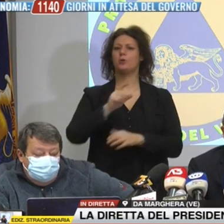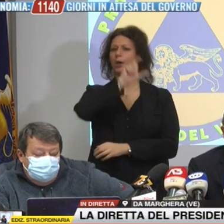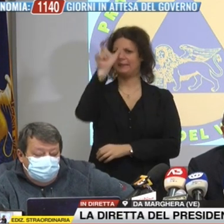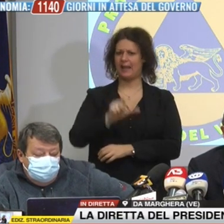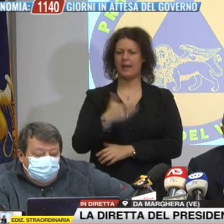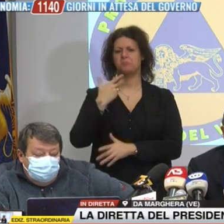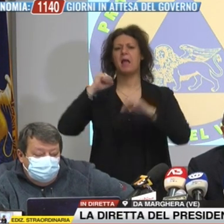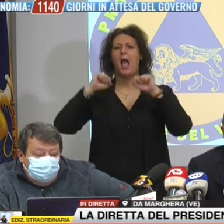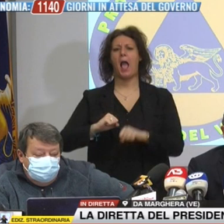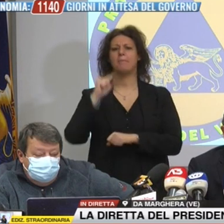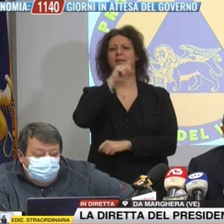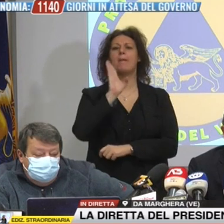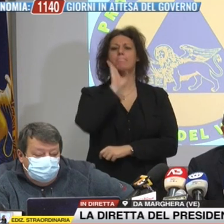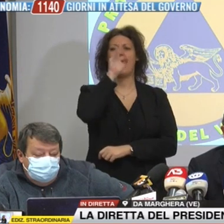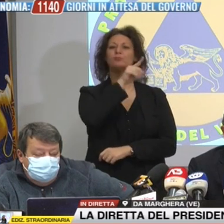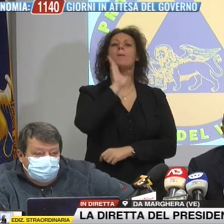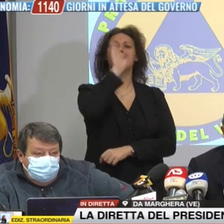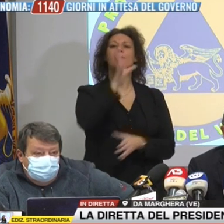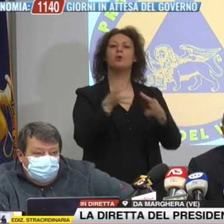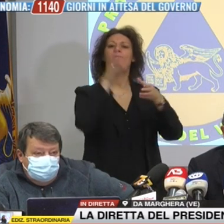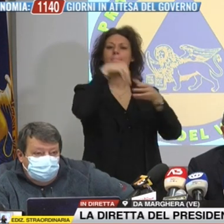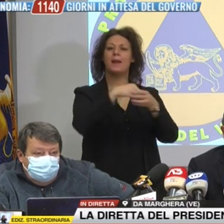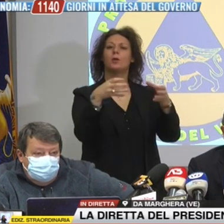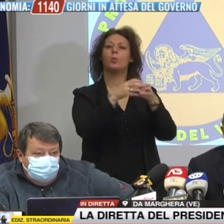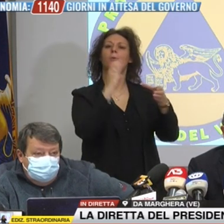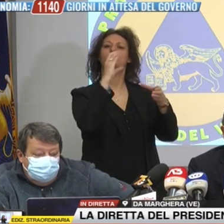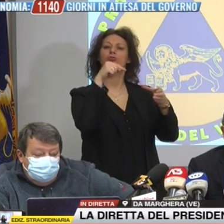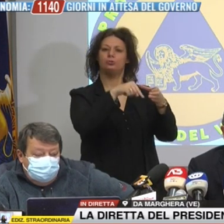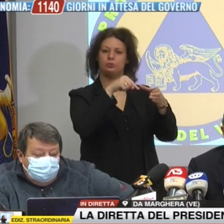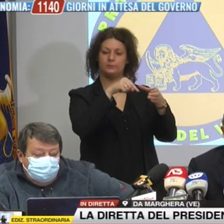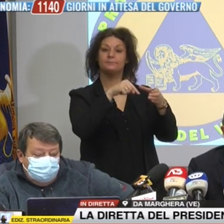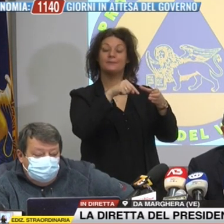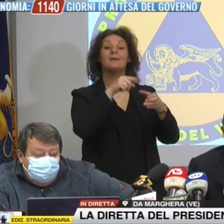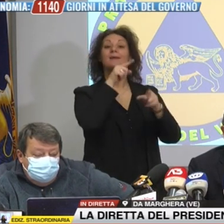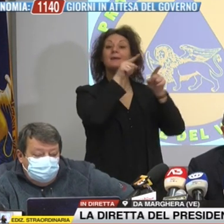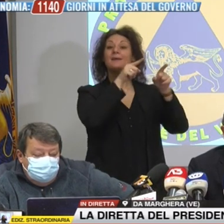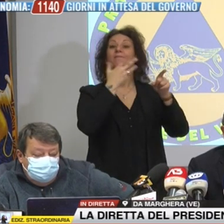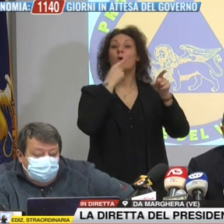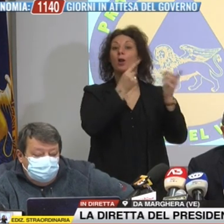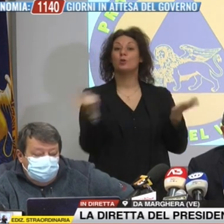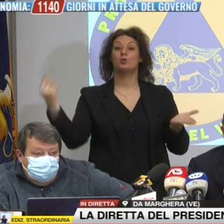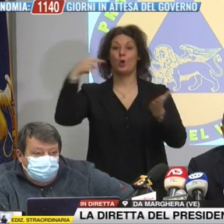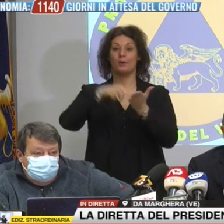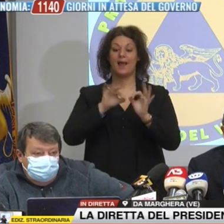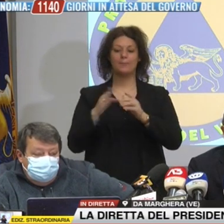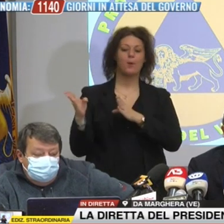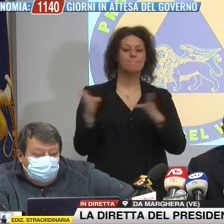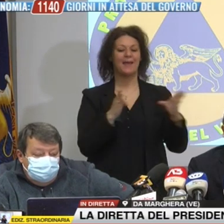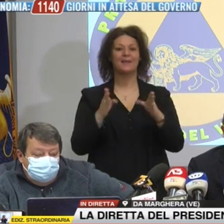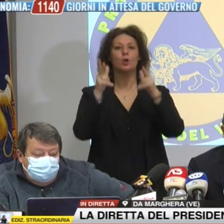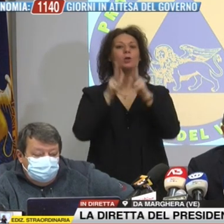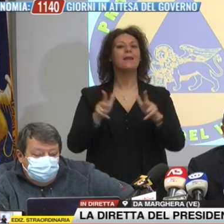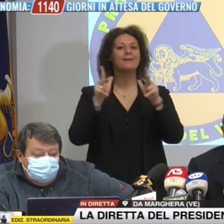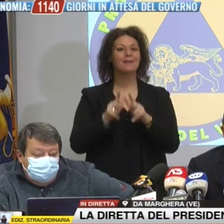C alla pari del Regno Unito, vuole entrare in quella finestra natalizia, però aggiunge per motivi di lavoro, non si capisce